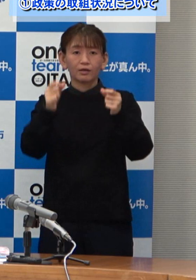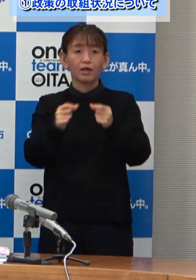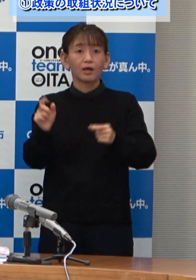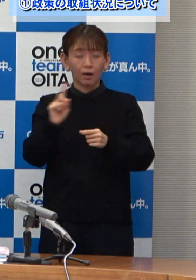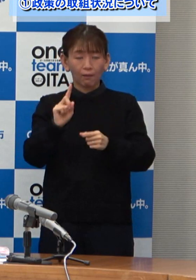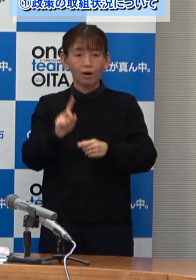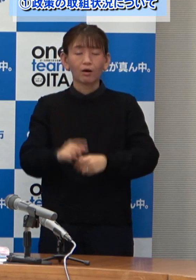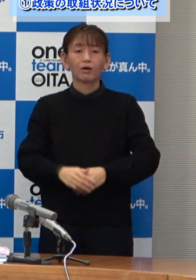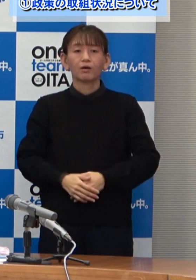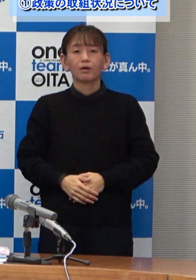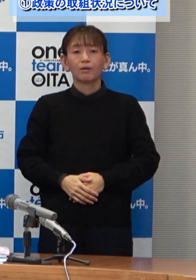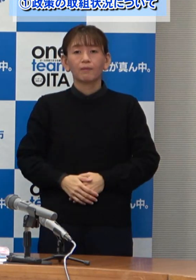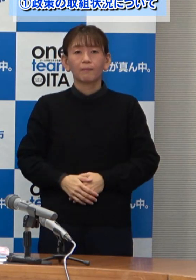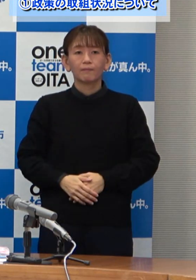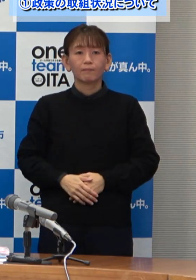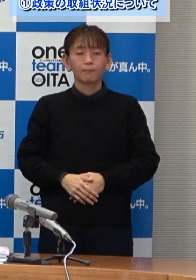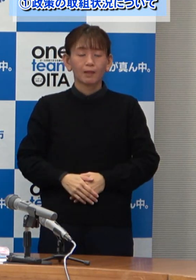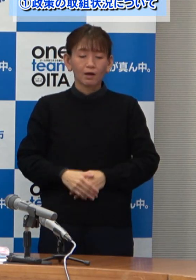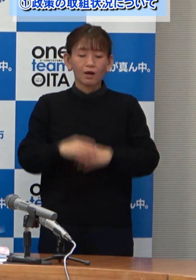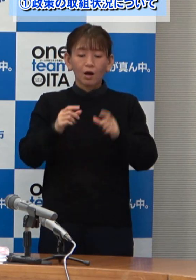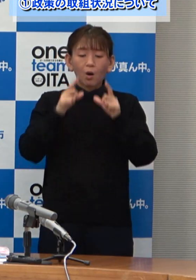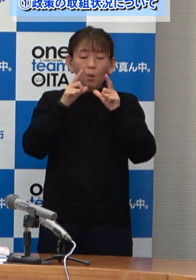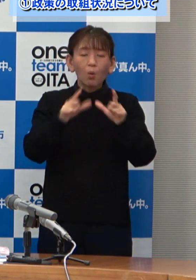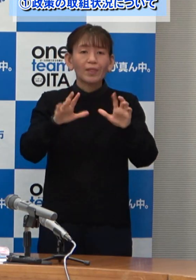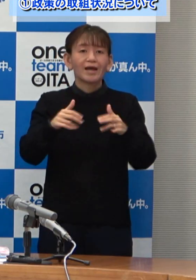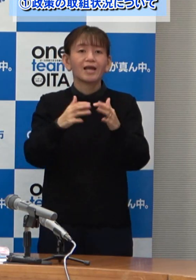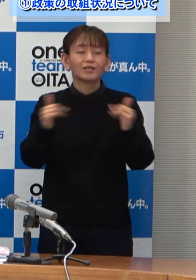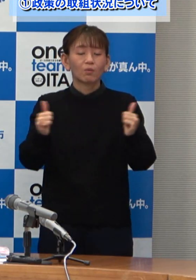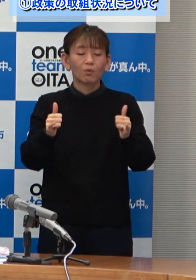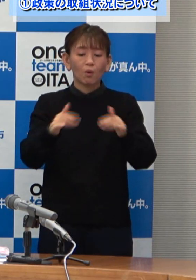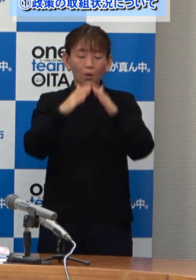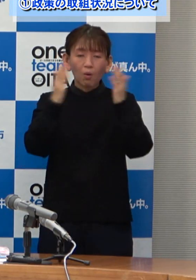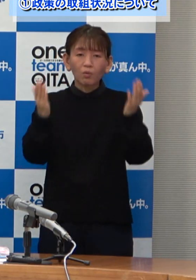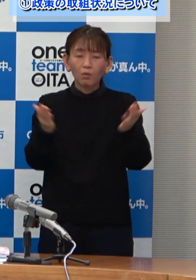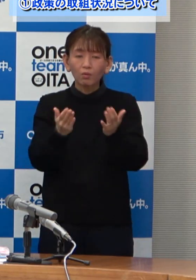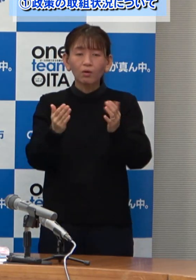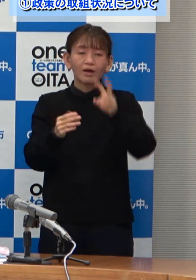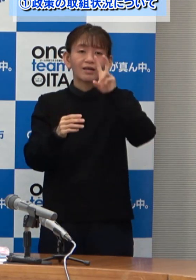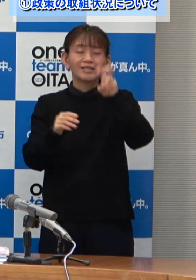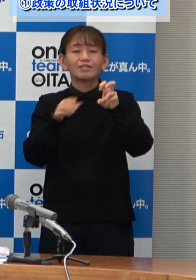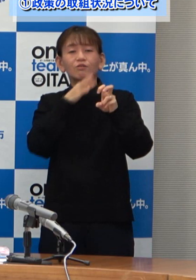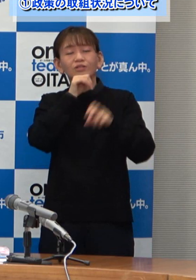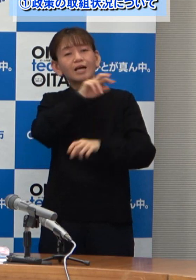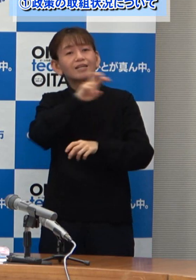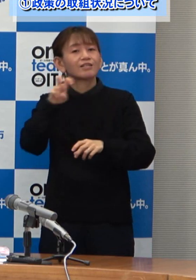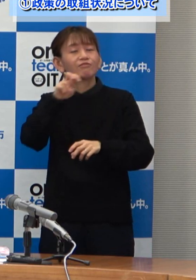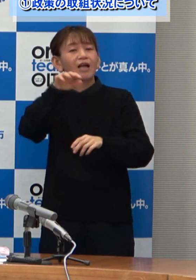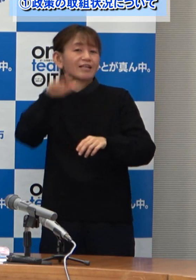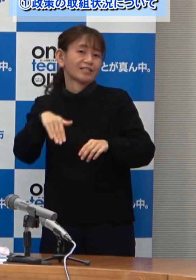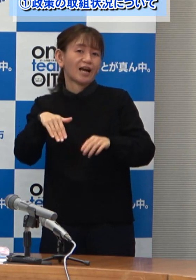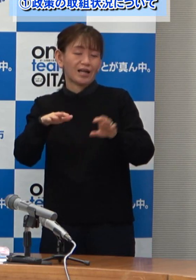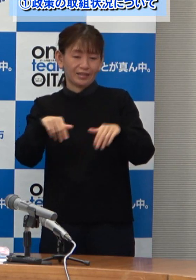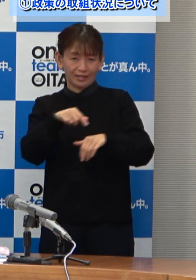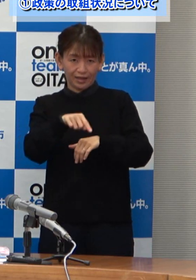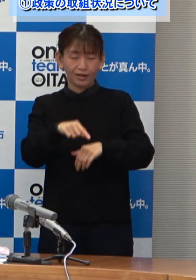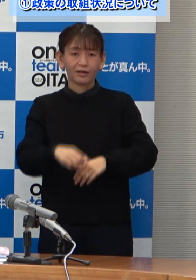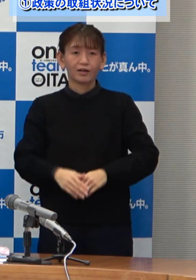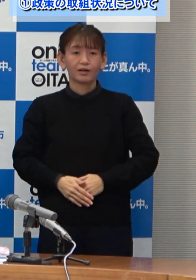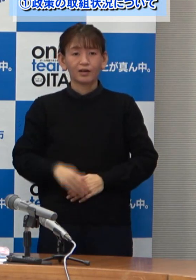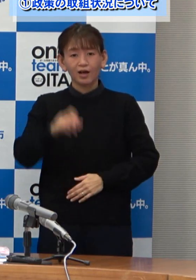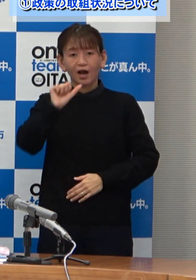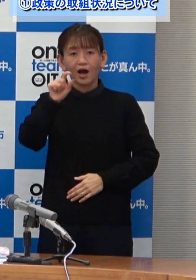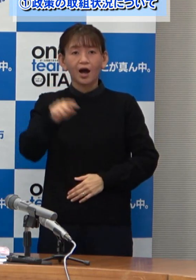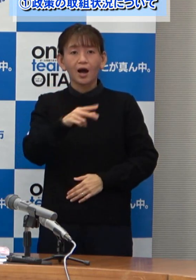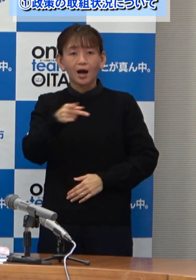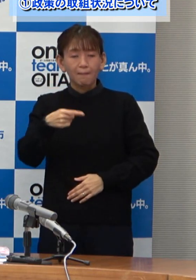の過半数が20代以下ででたけれどもえアーバンスポーツの普及